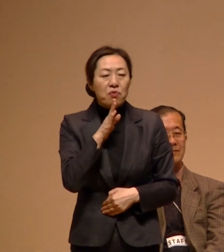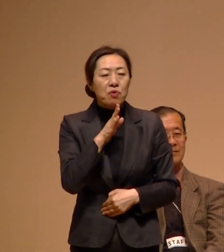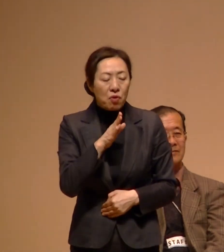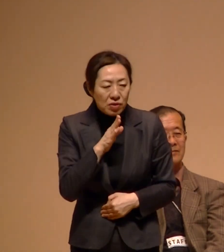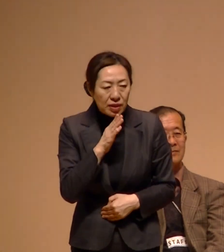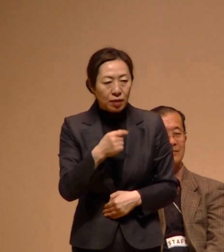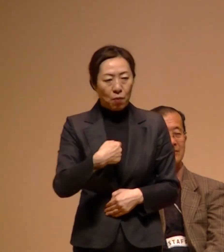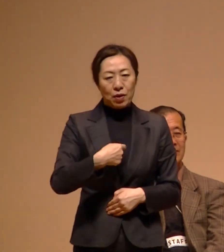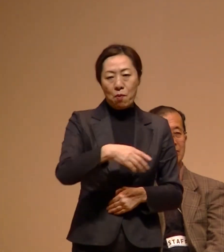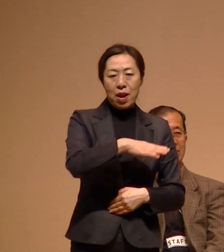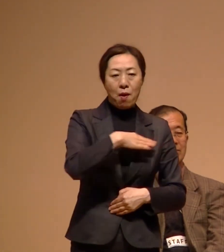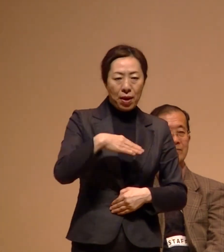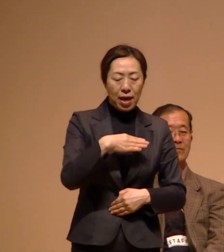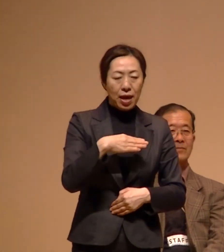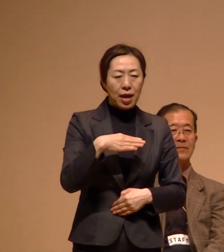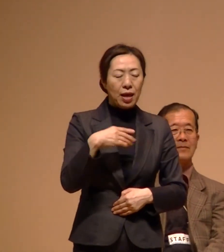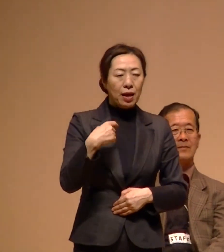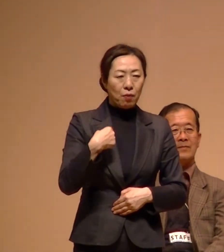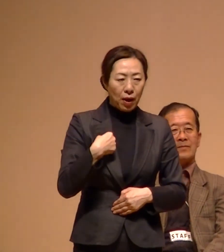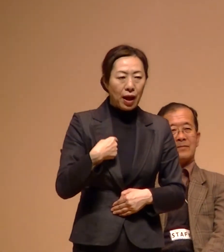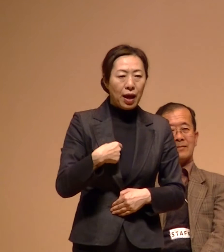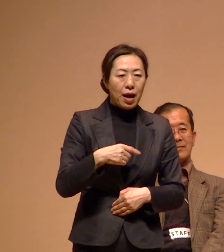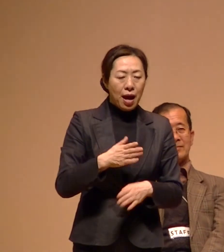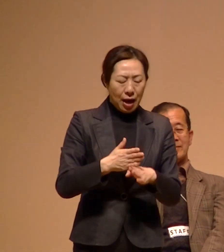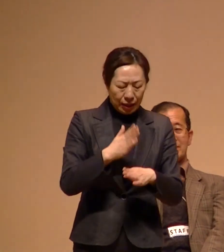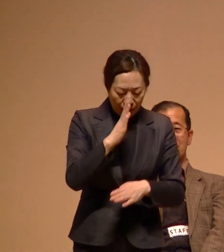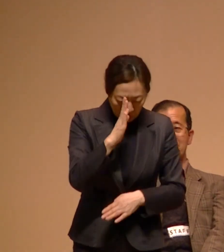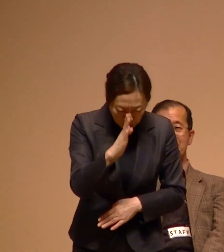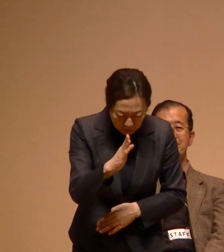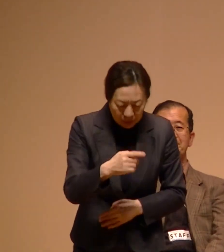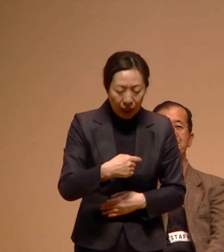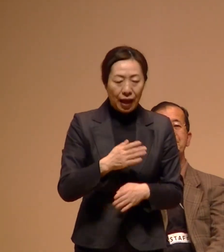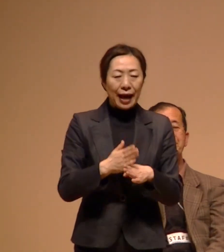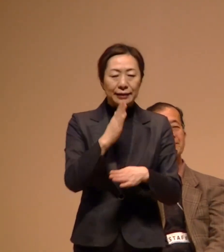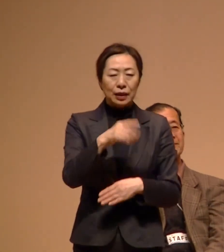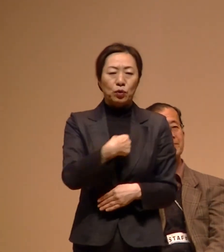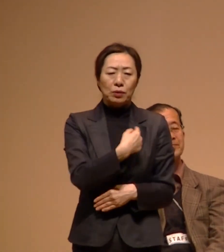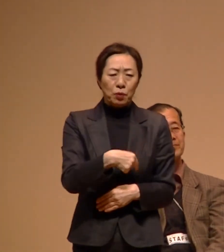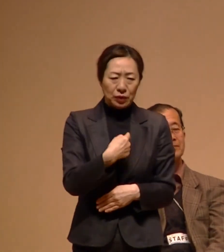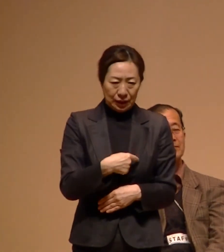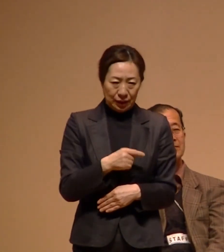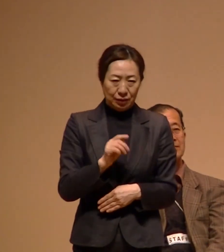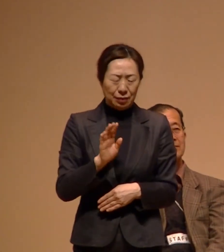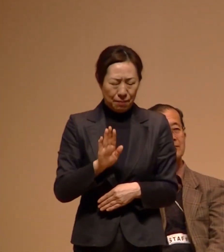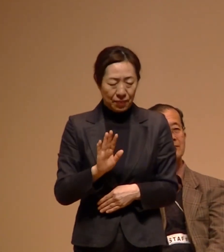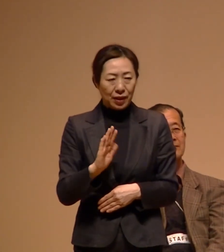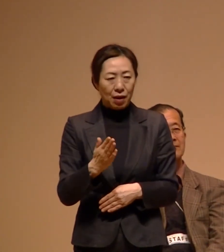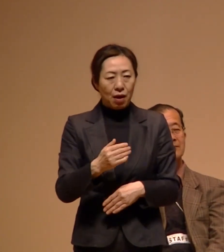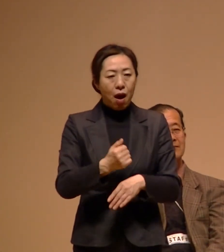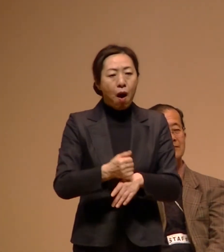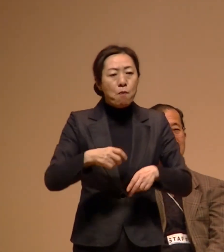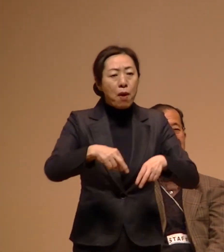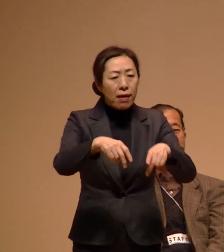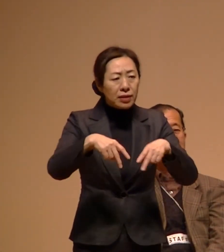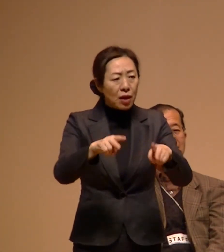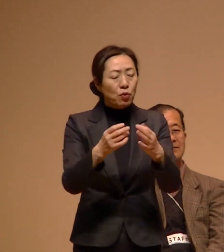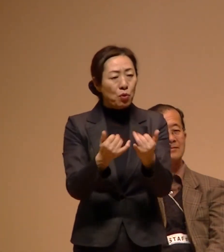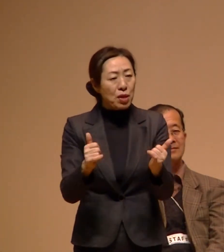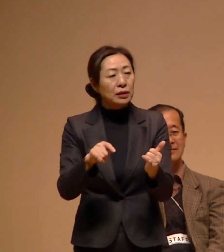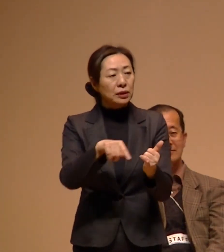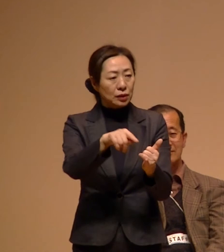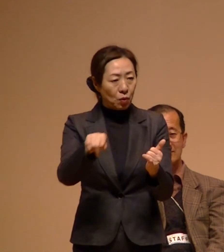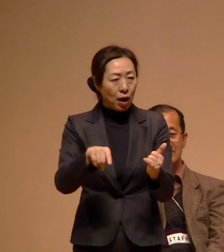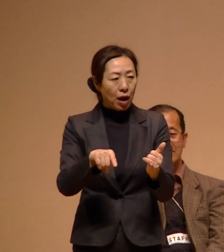に我々被災したとんでしはありがとうございましたということで、感謝の気持ちでいっぱいでありましたが、ボランティアに来た方は逆